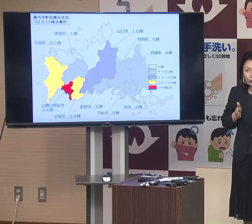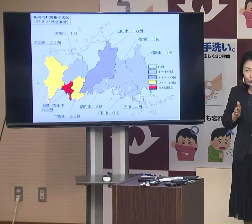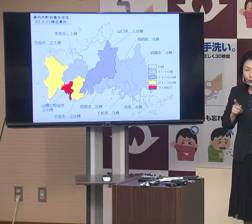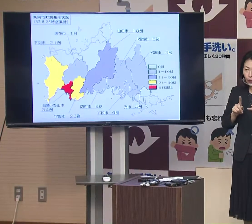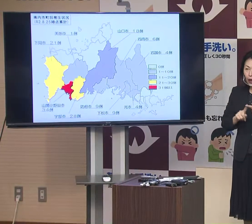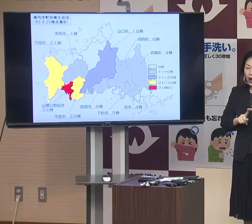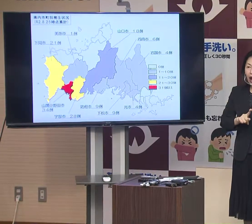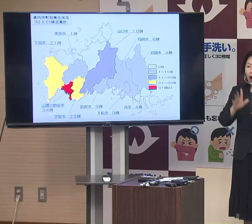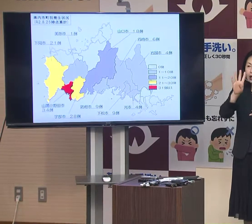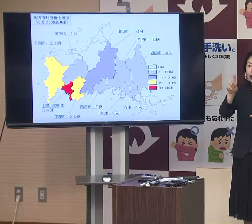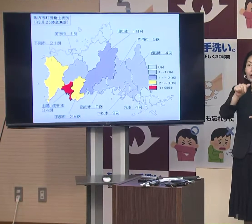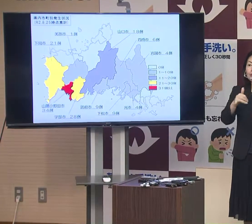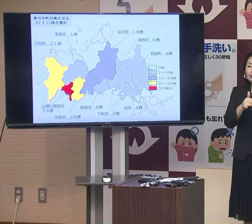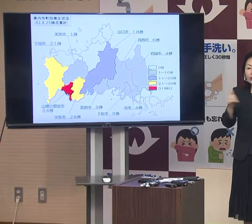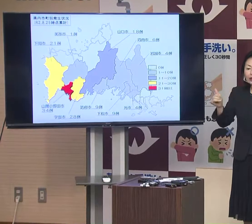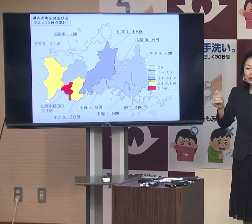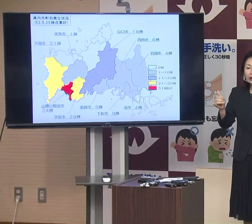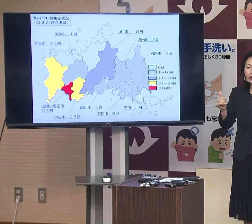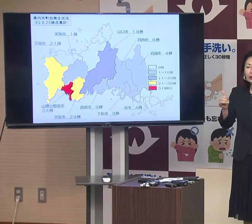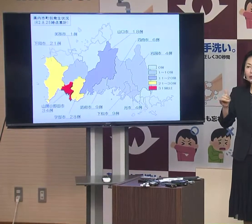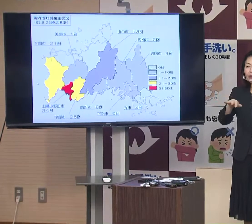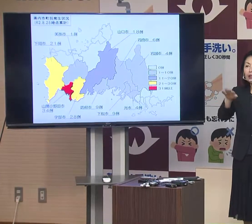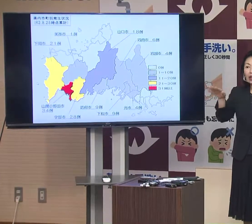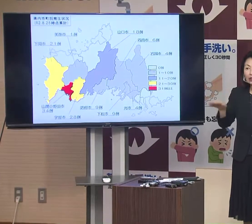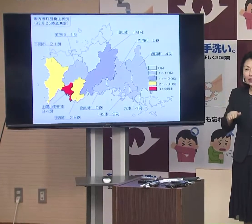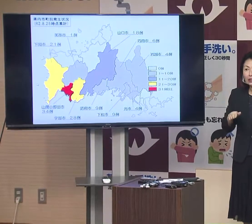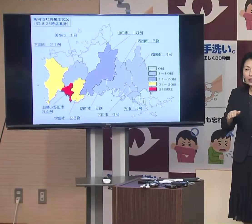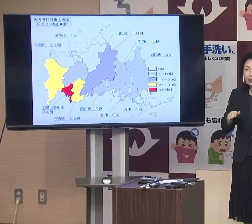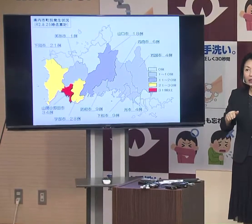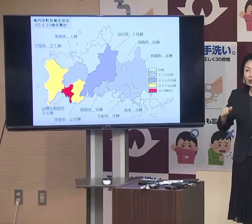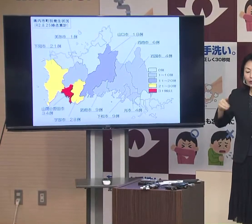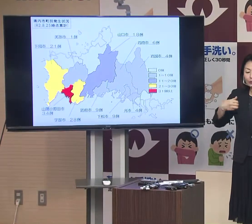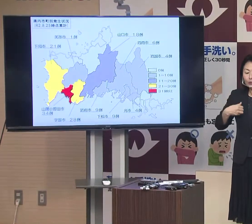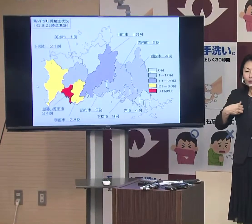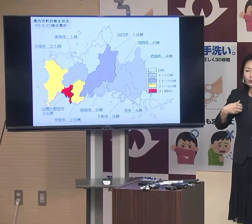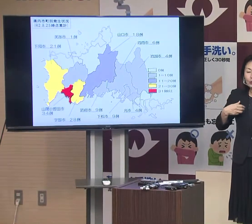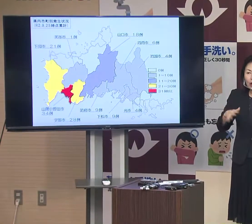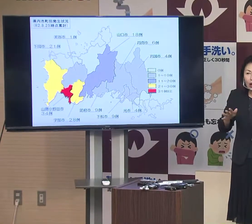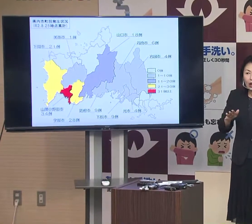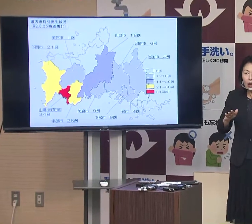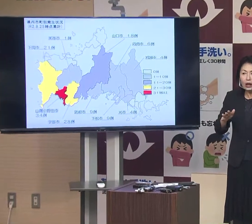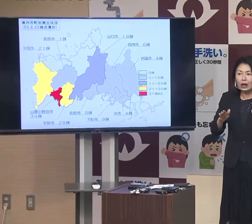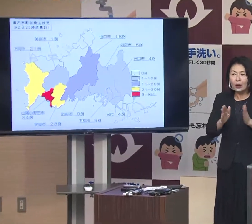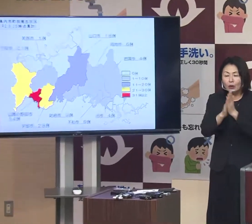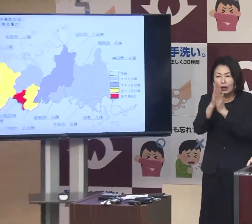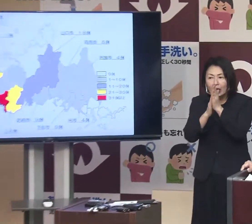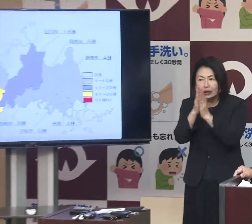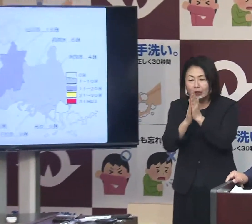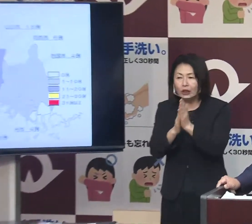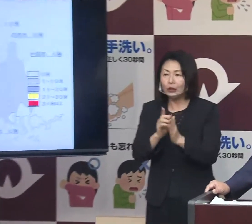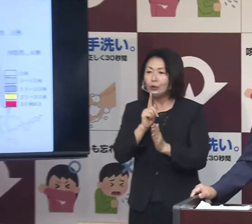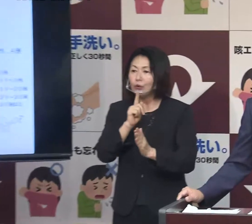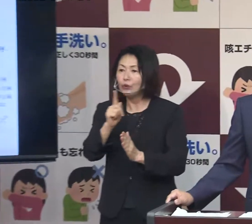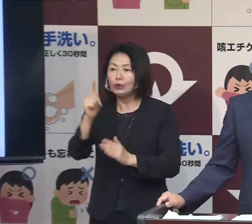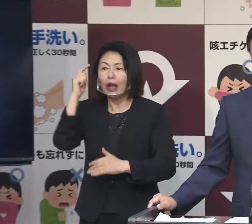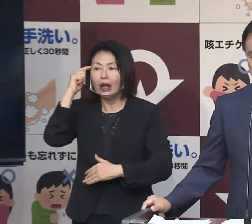して、この地域に対して、不要不急の訪問を控えてほしいとかっていうのを見られる考えというのは。